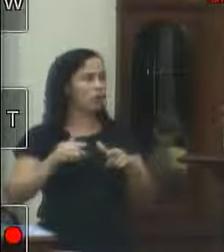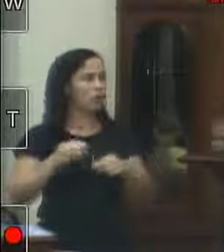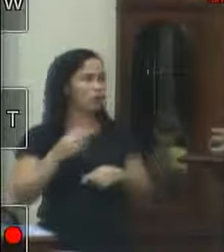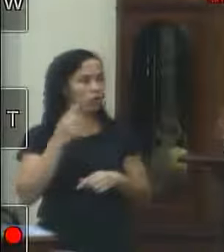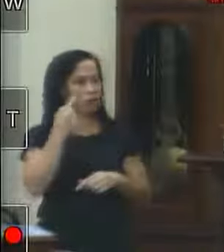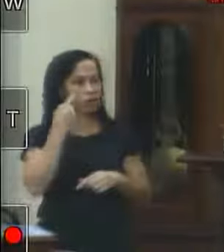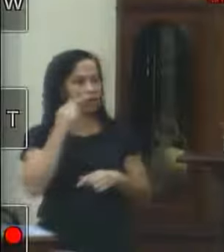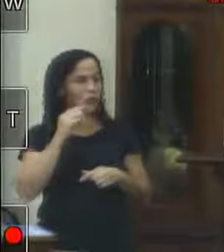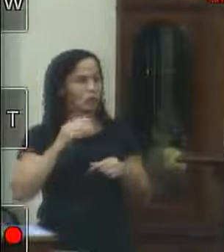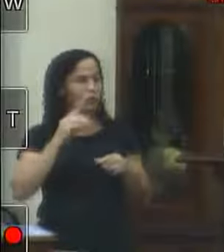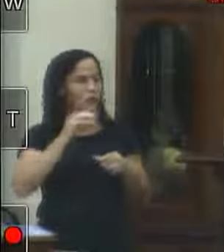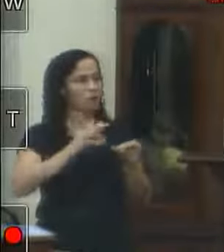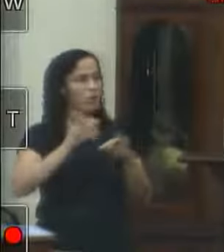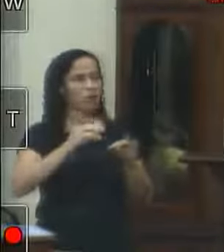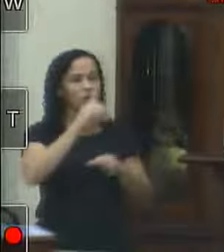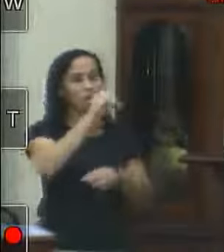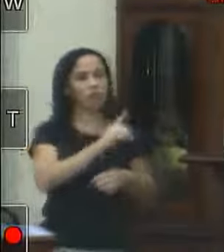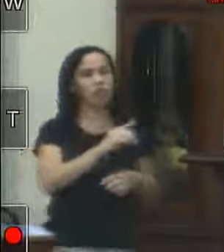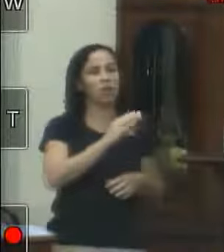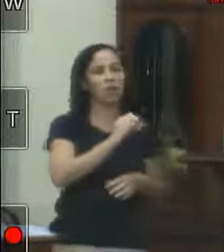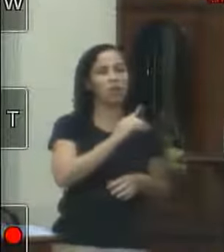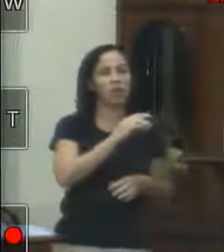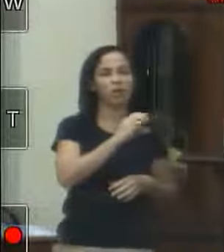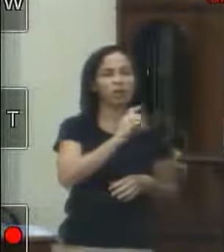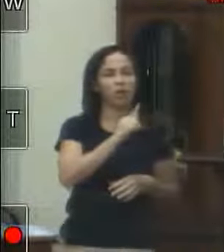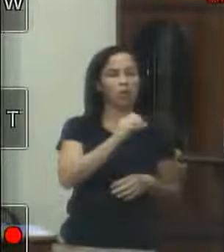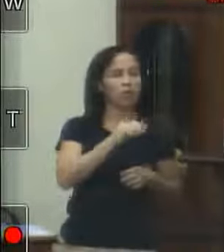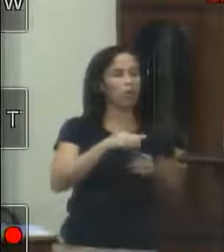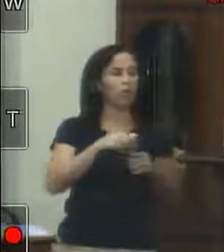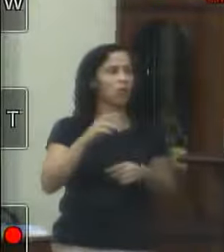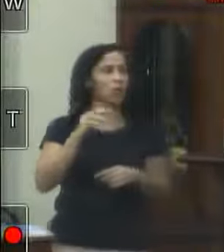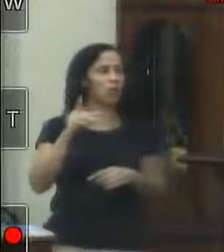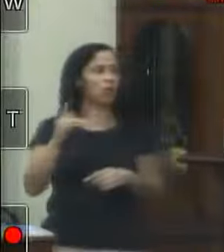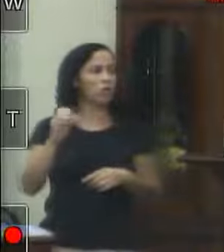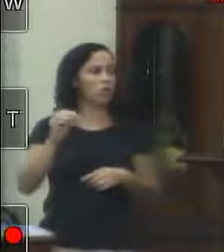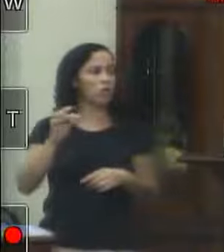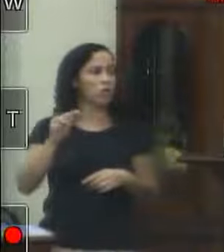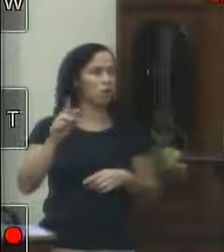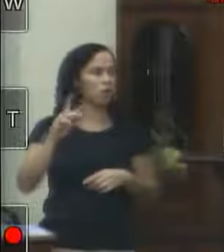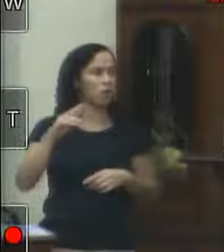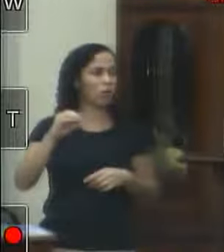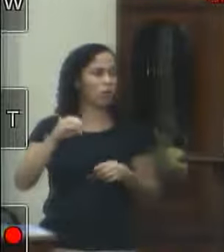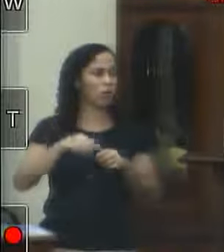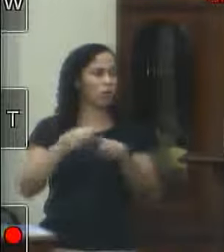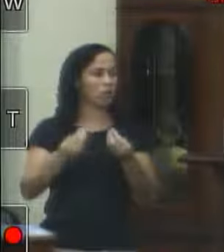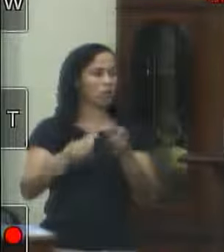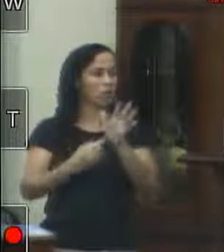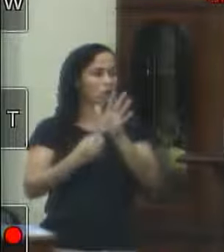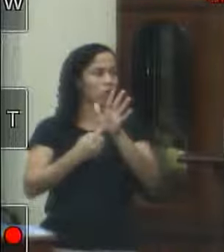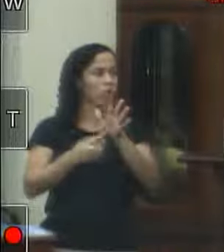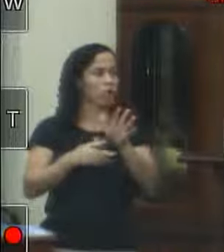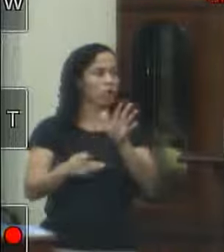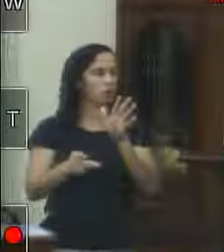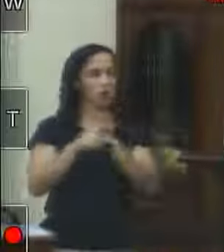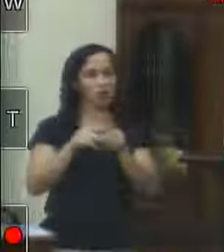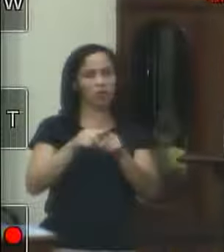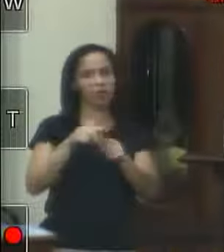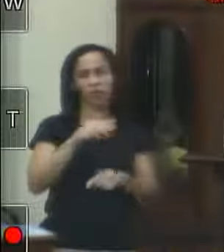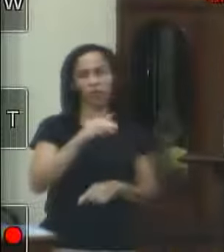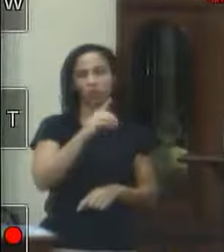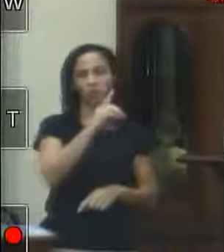do plano diretor e no código de costura. Refaço de novo, como faço todos os meses, na publicação do Diário Oficial, convidando tanto